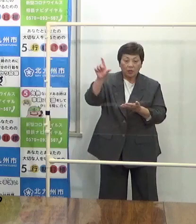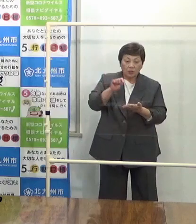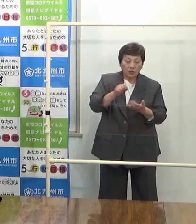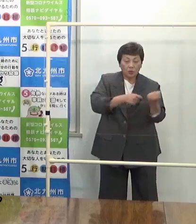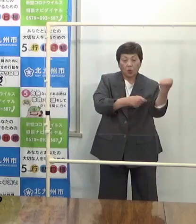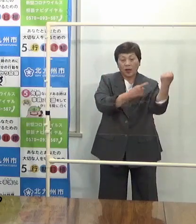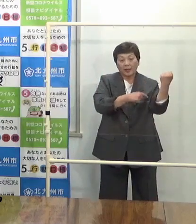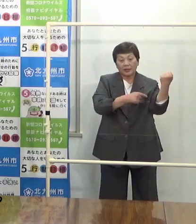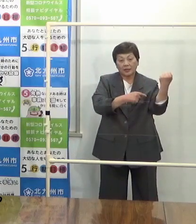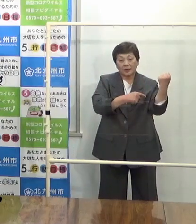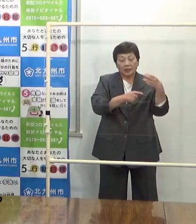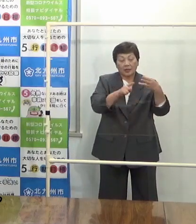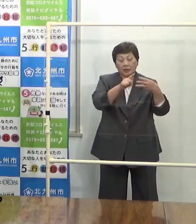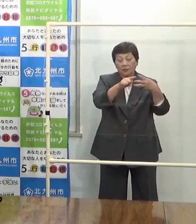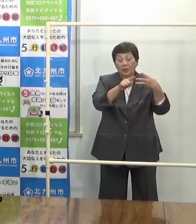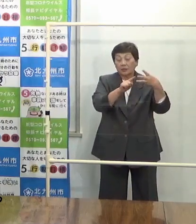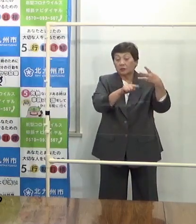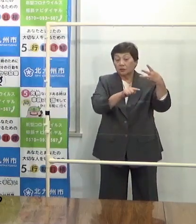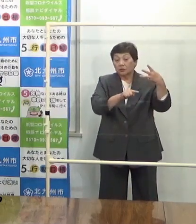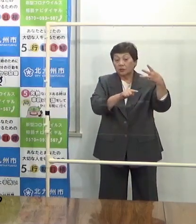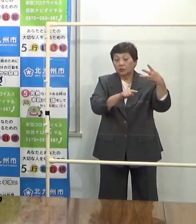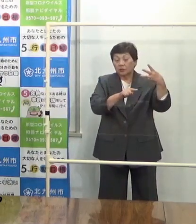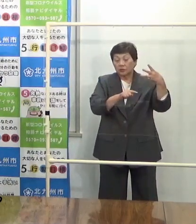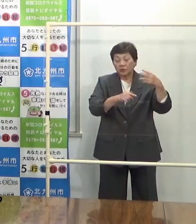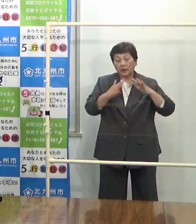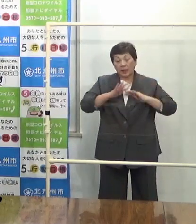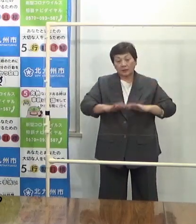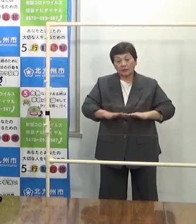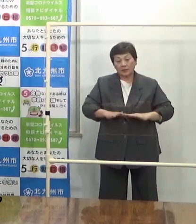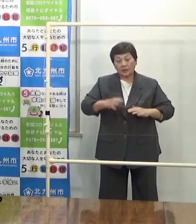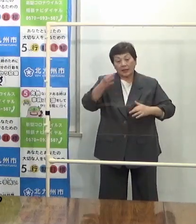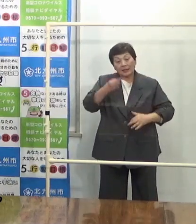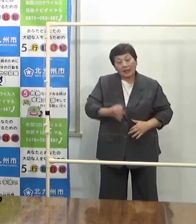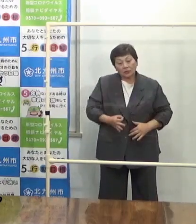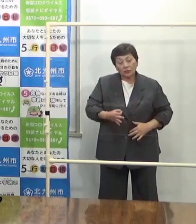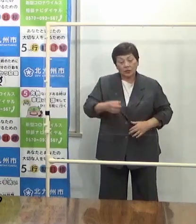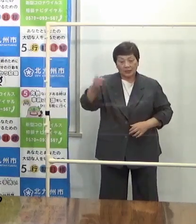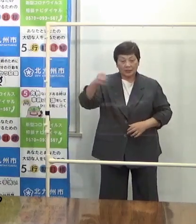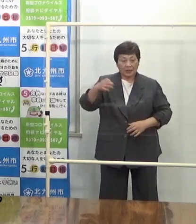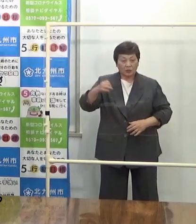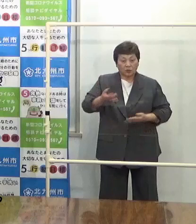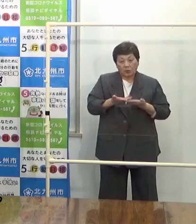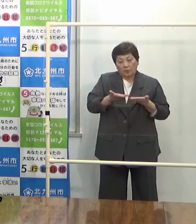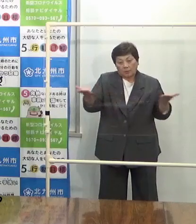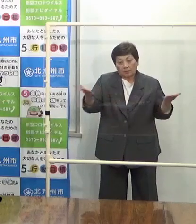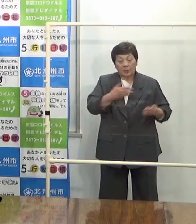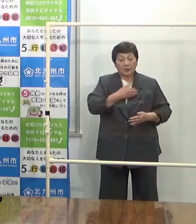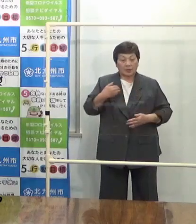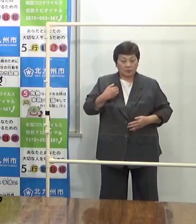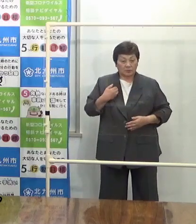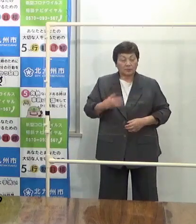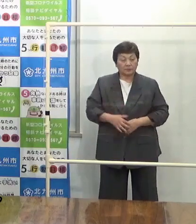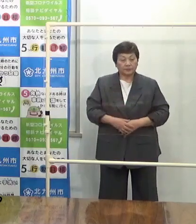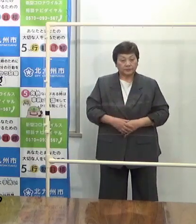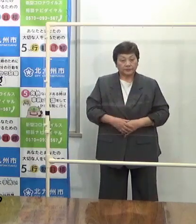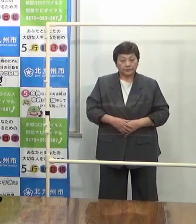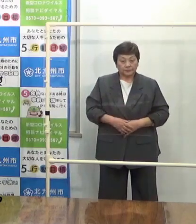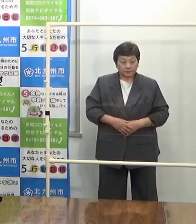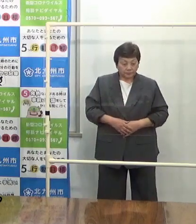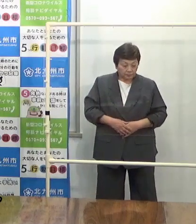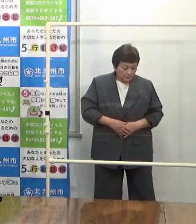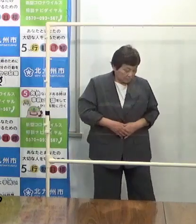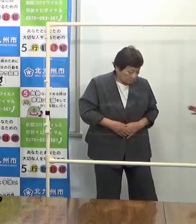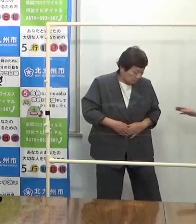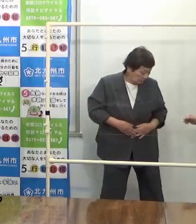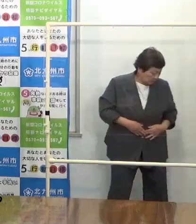ネといった3つの視点で安定安価な電力供給システムを目指すものであります。